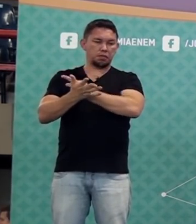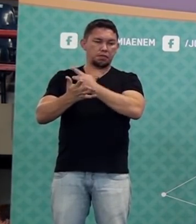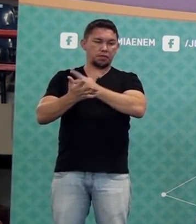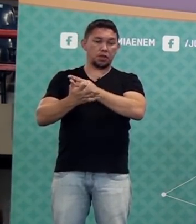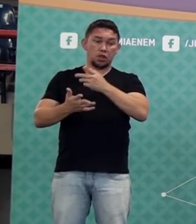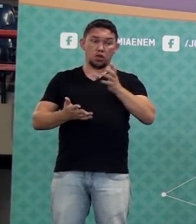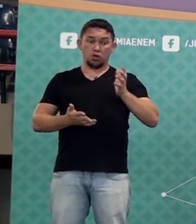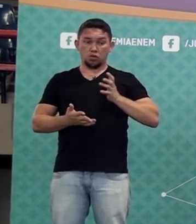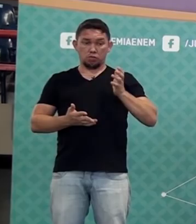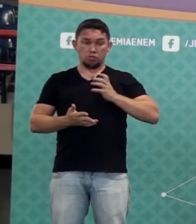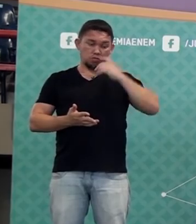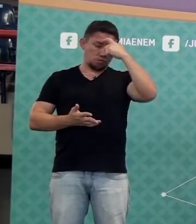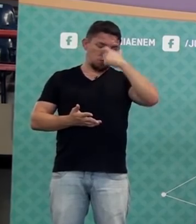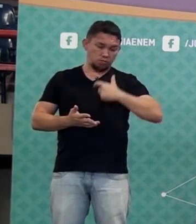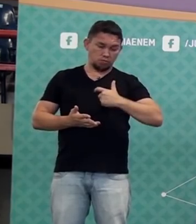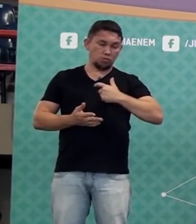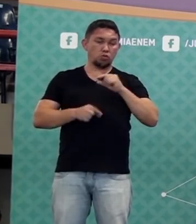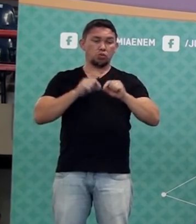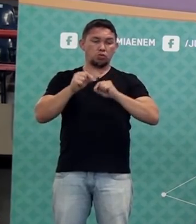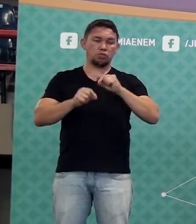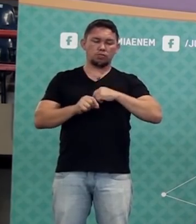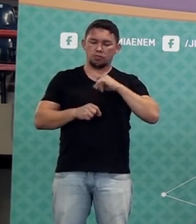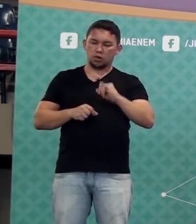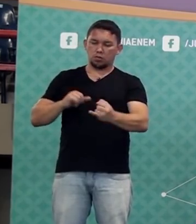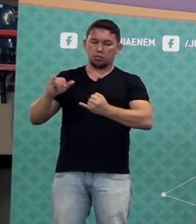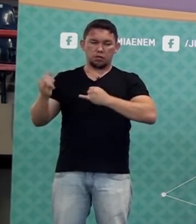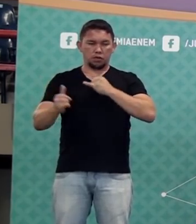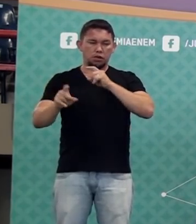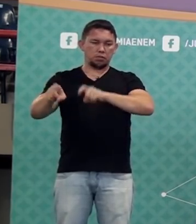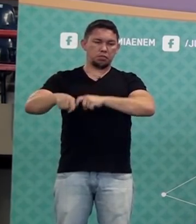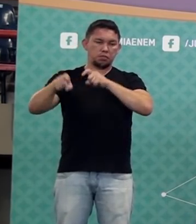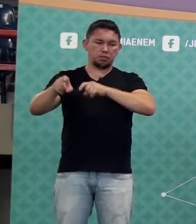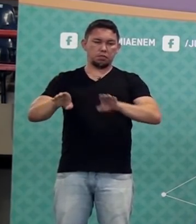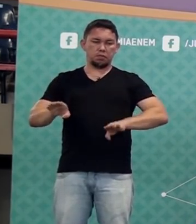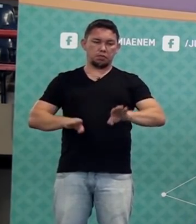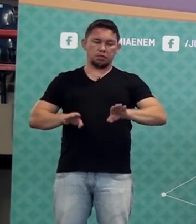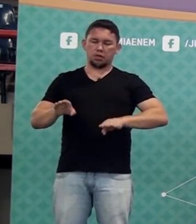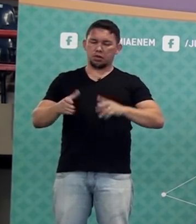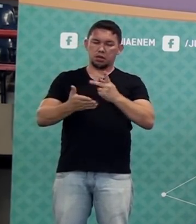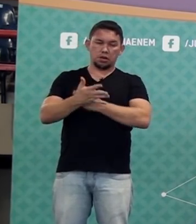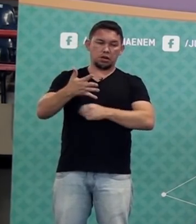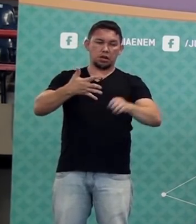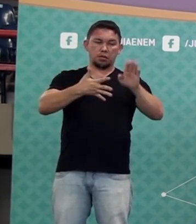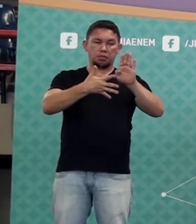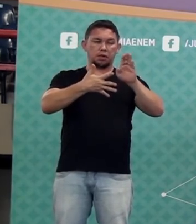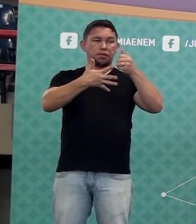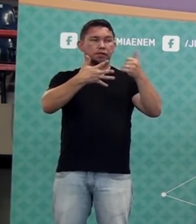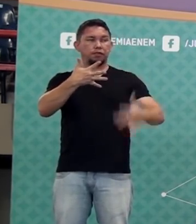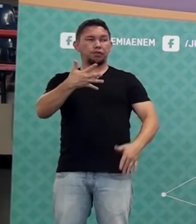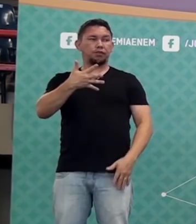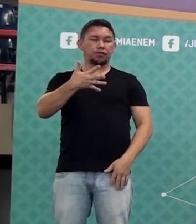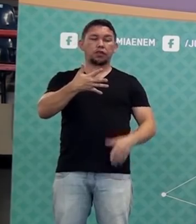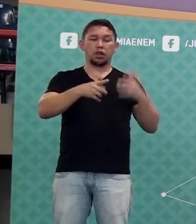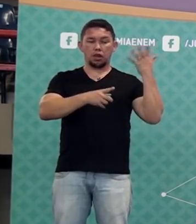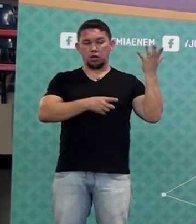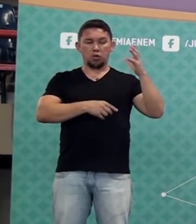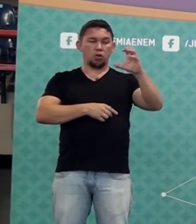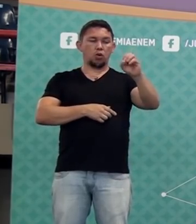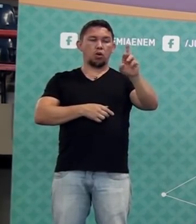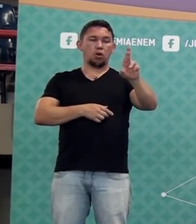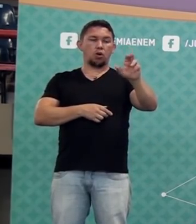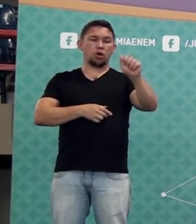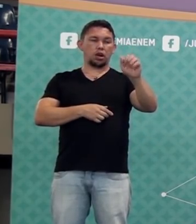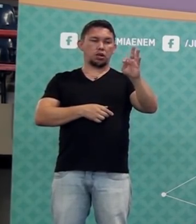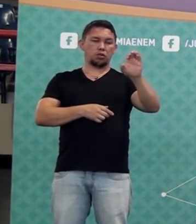da riqueza dos senhores era a exploração dos camponeses, portanto errado. Item B, os oratores. Quem eram